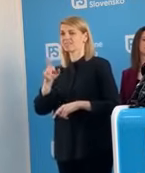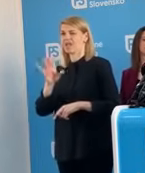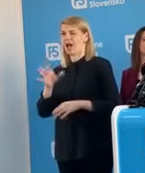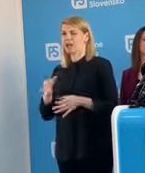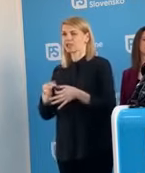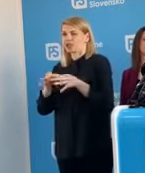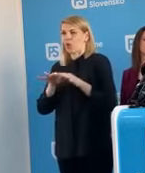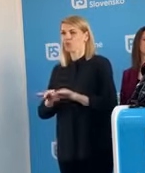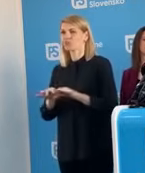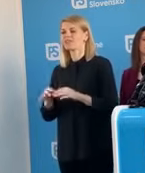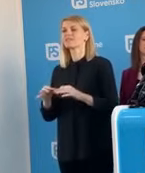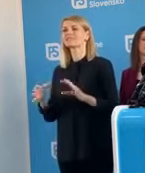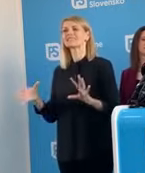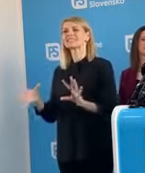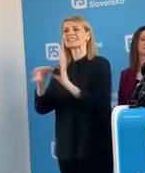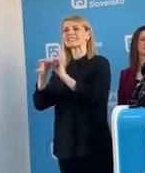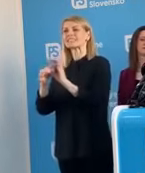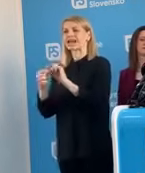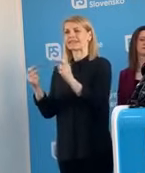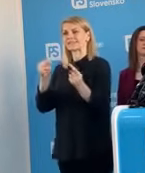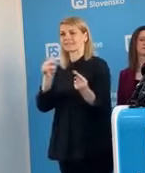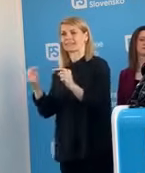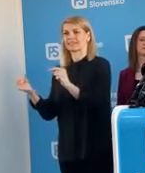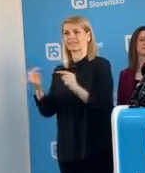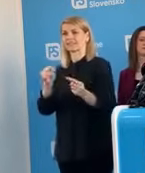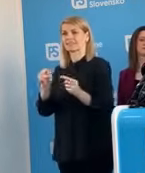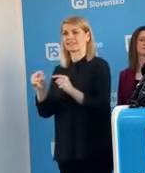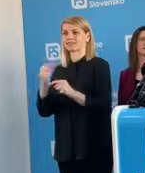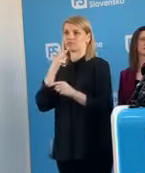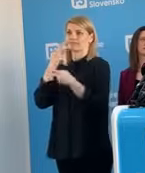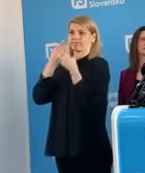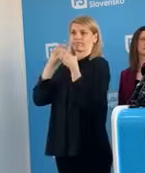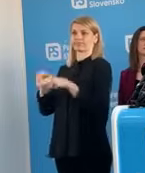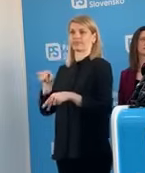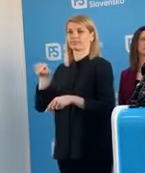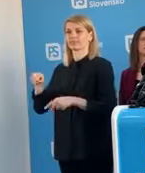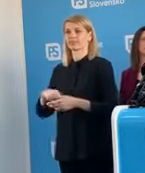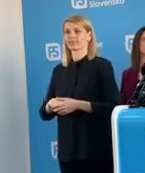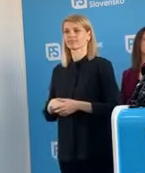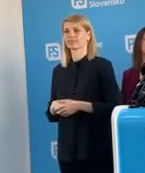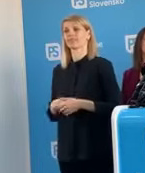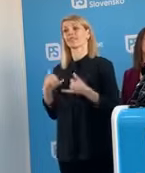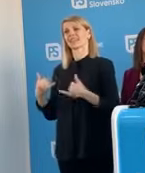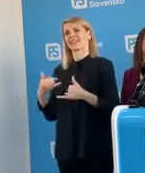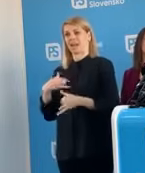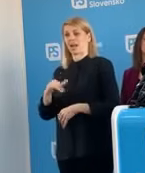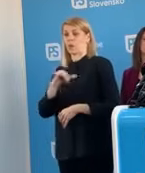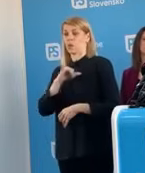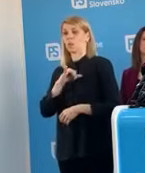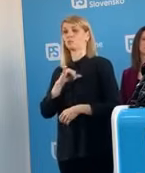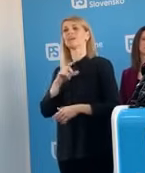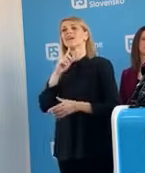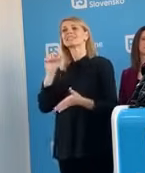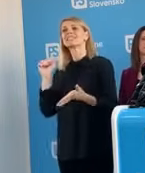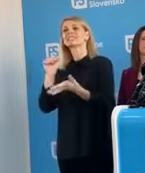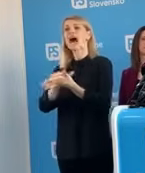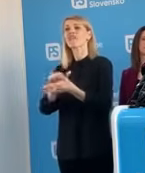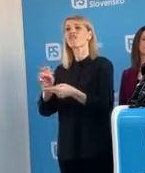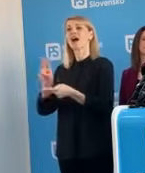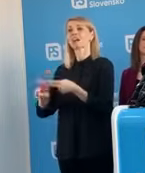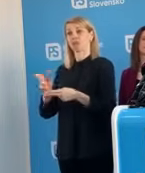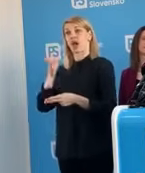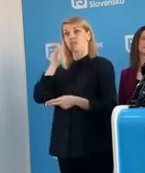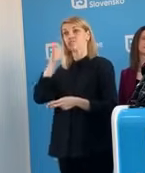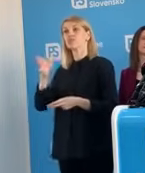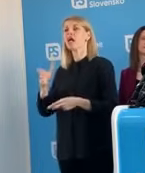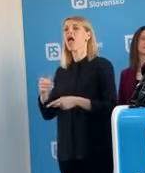má ohrozovať budúcnosť Slovenska. Tak ja som len zvedavý, či aj stávkové kancelárie budú